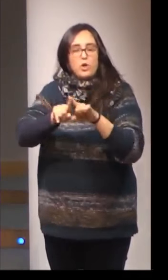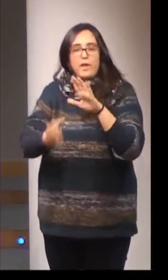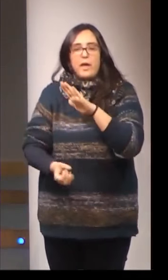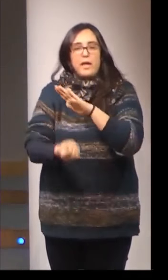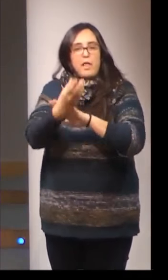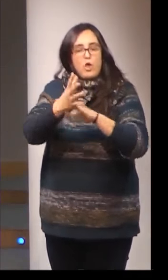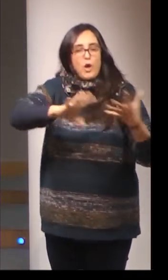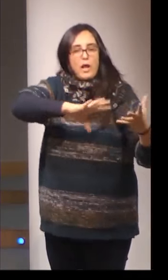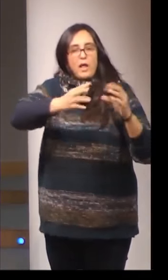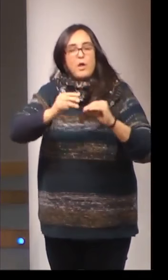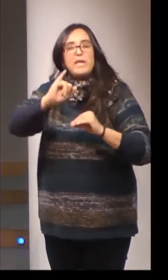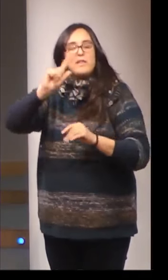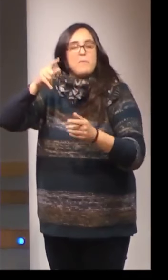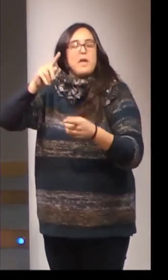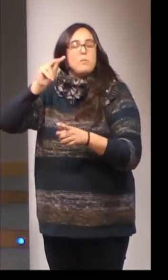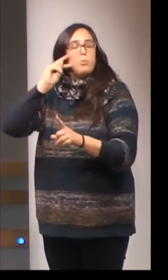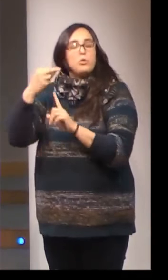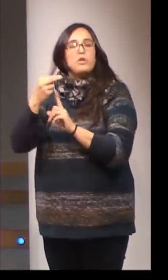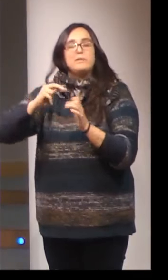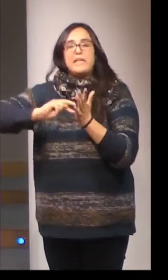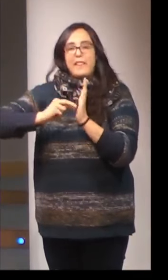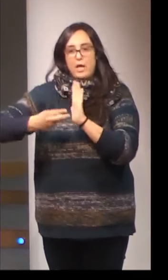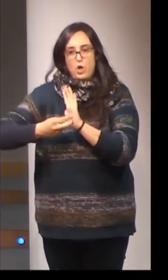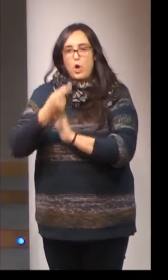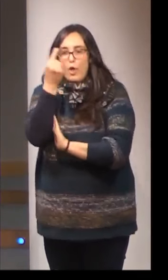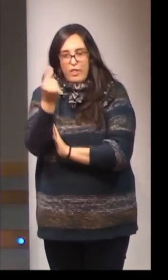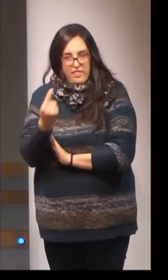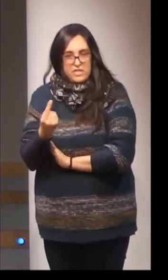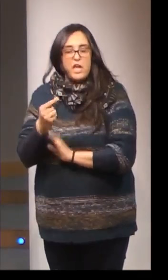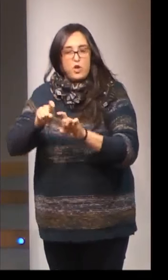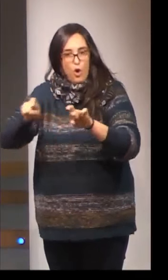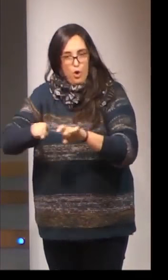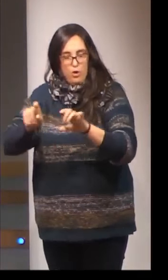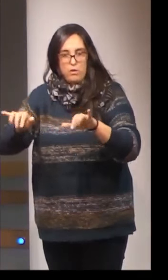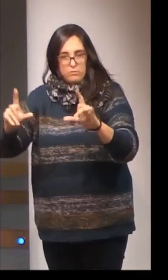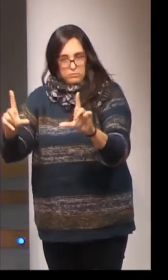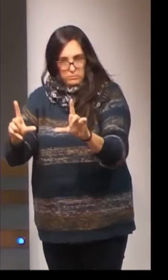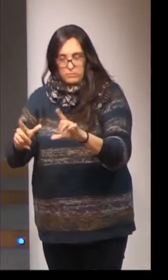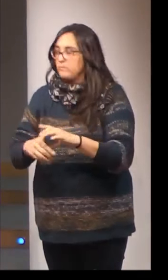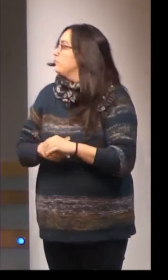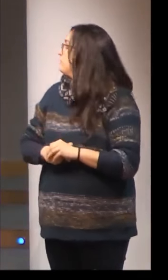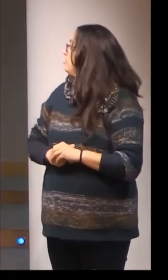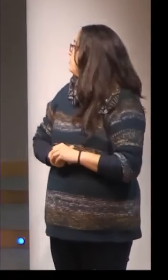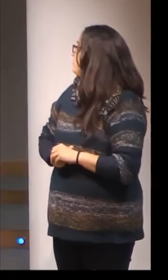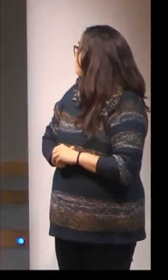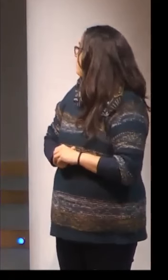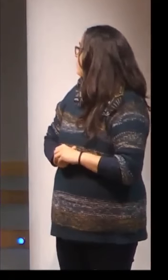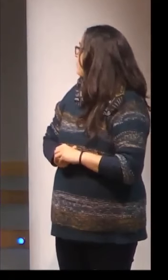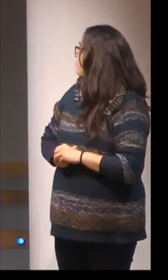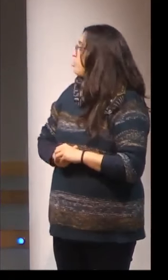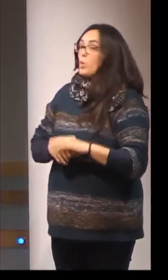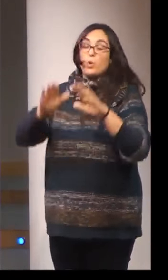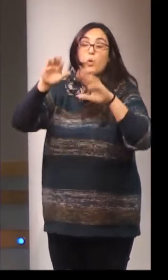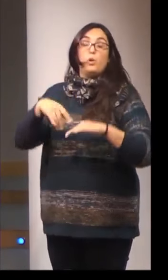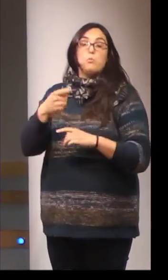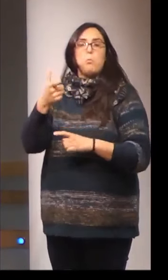proceso desde la creación hasta la aplicación y también desde el punto de vista técnico, el diseño informático de estos cuestionarios.